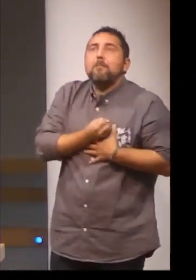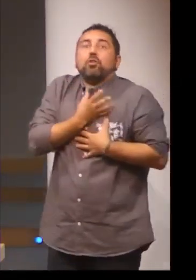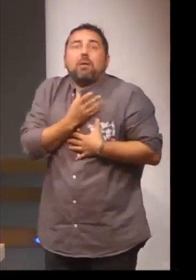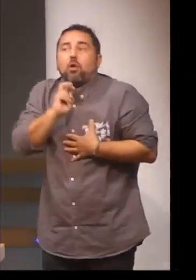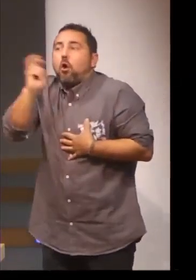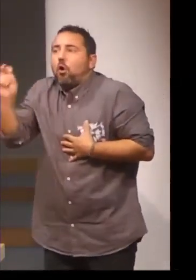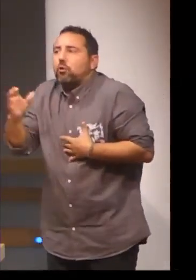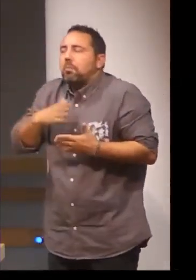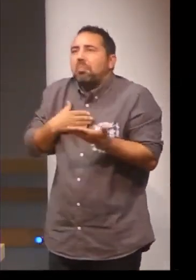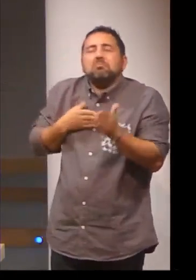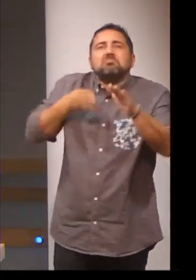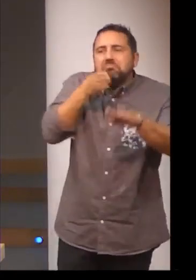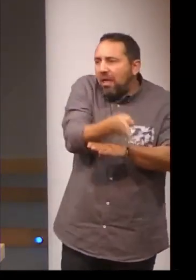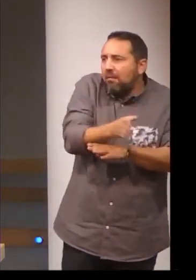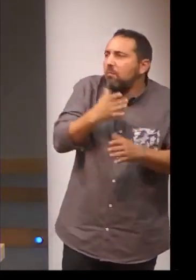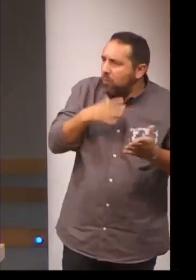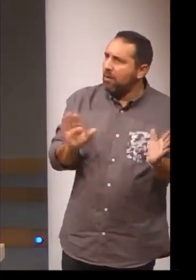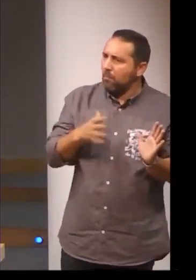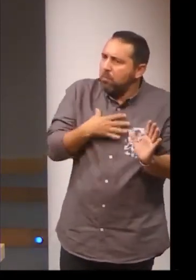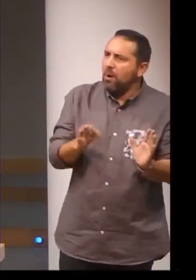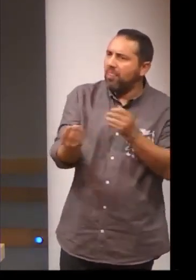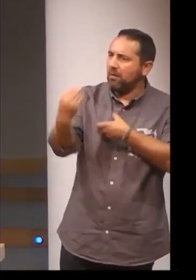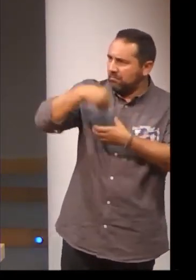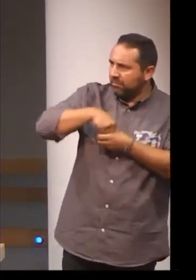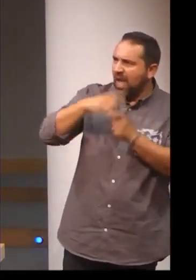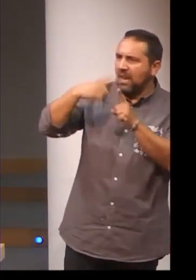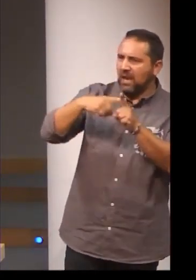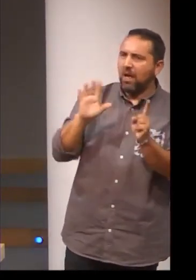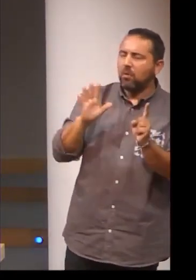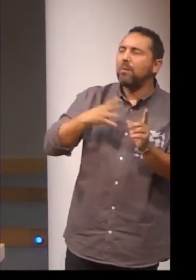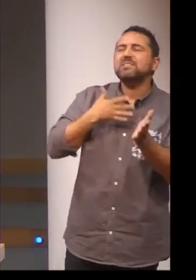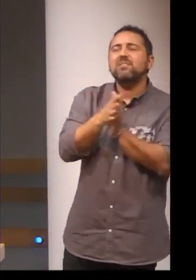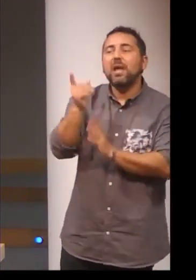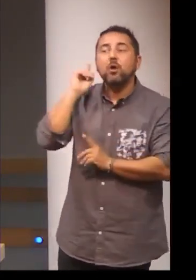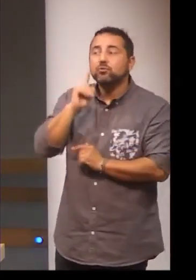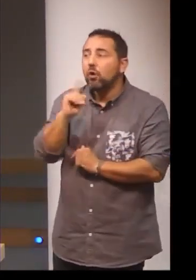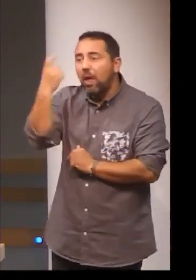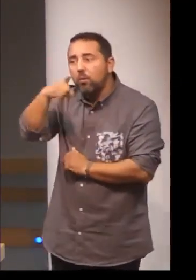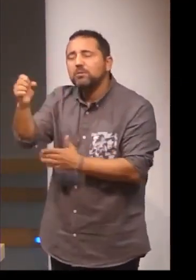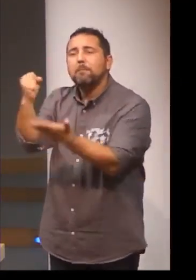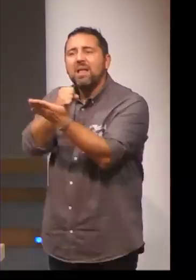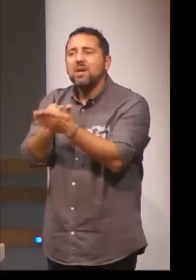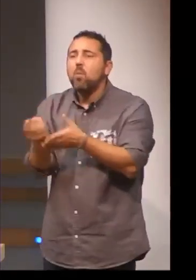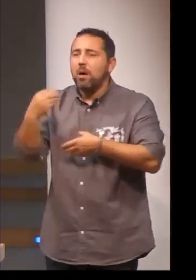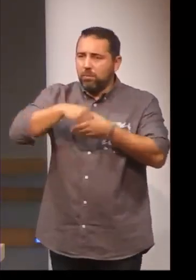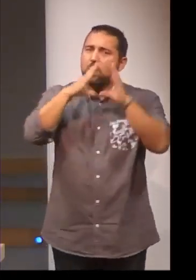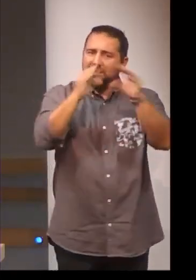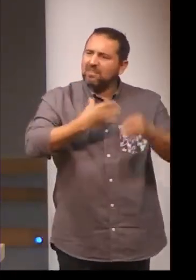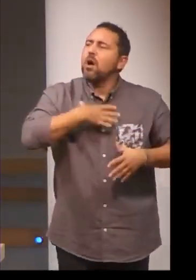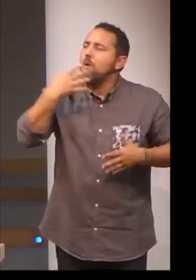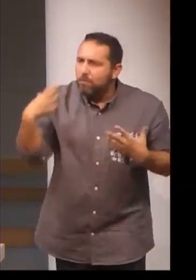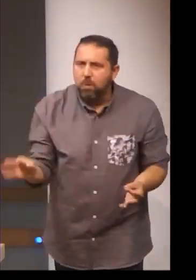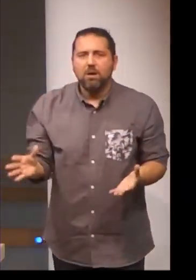académicas a las que pueda acceder, que esto sirva como llamamiento para animar al estudiante sordo a matricularse en la Universidad Española, puesto que dispone de